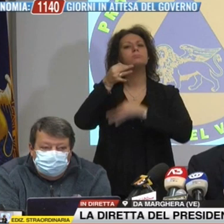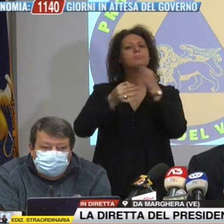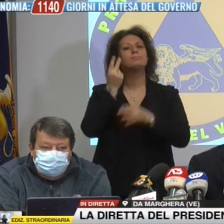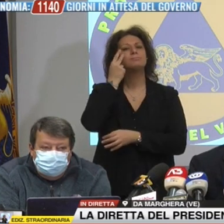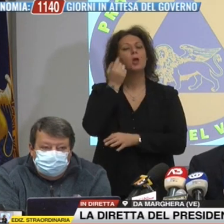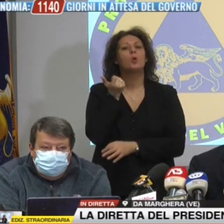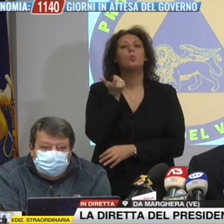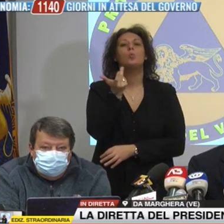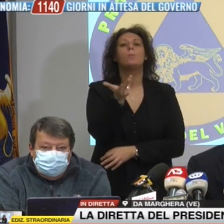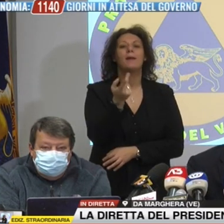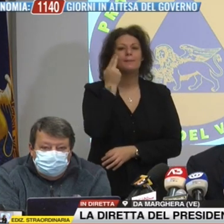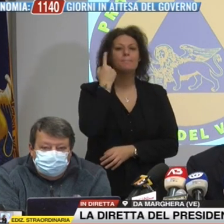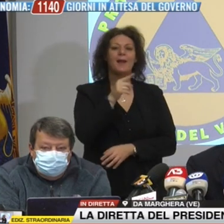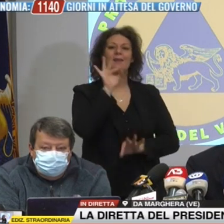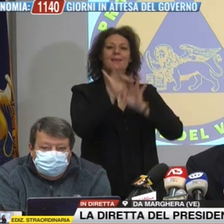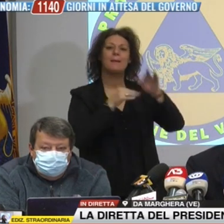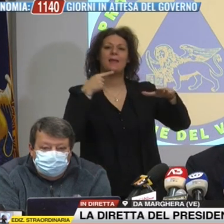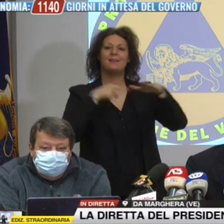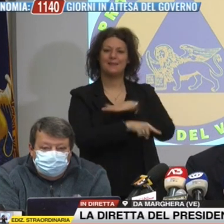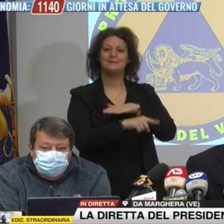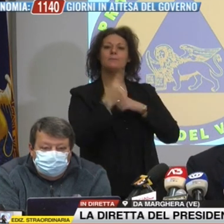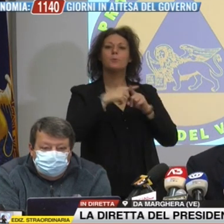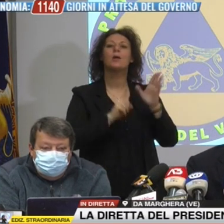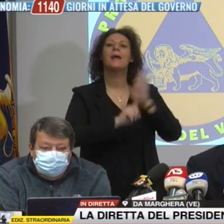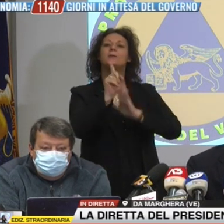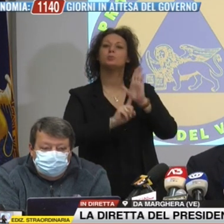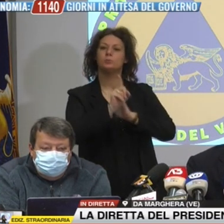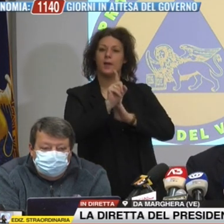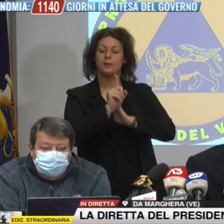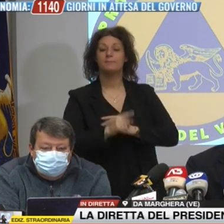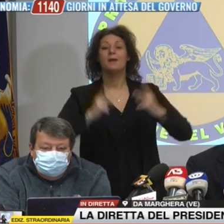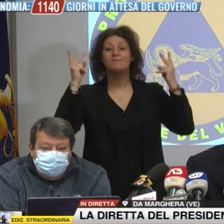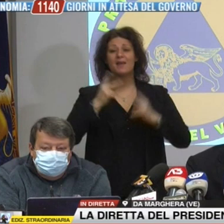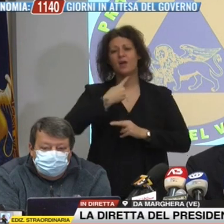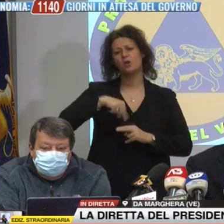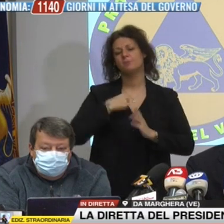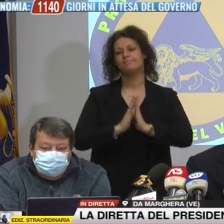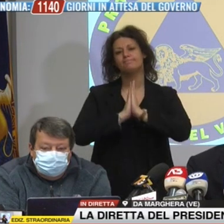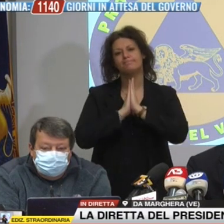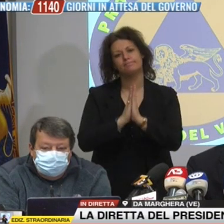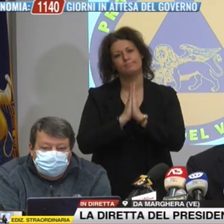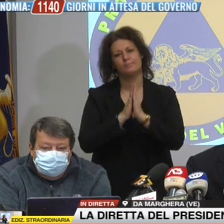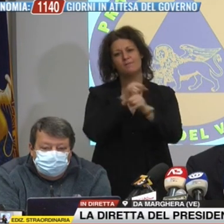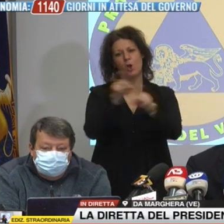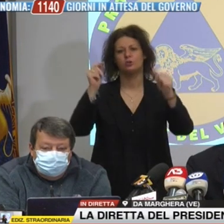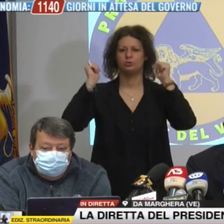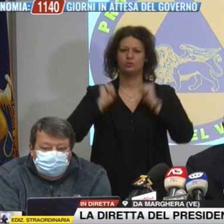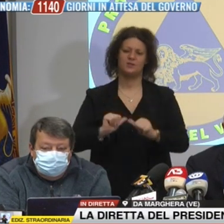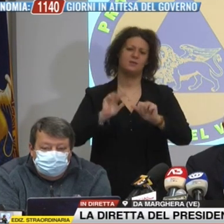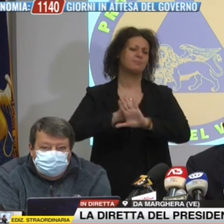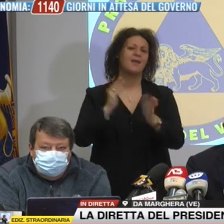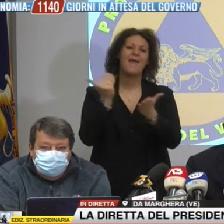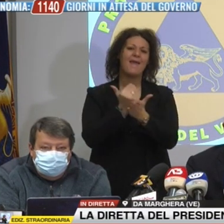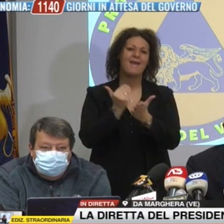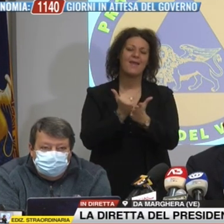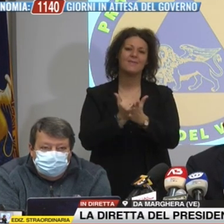gli esiti delle terapie intensive. Però l'appello che faccio io ai cittadini è di evitare fortemente gli